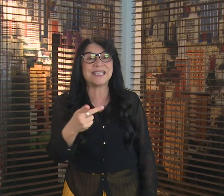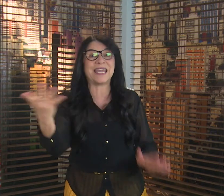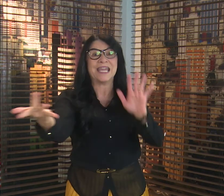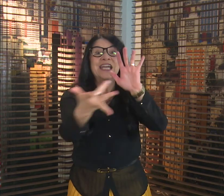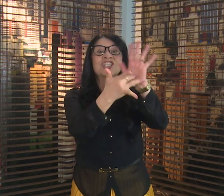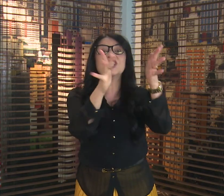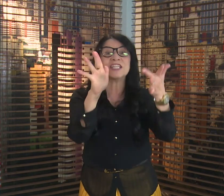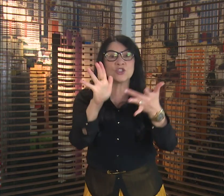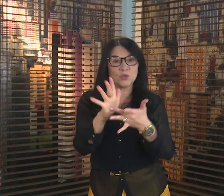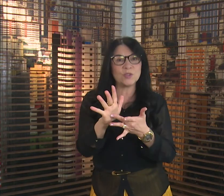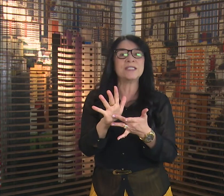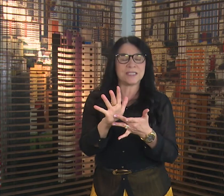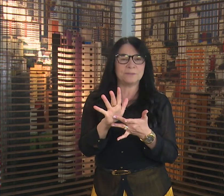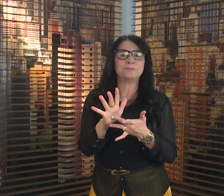que Jesus,